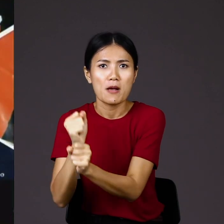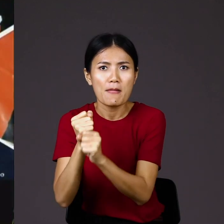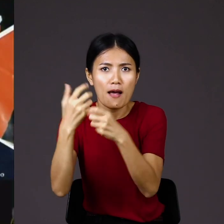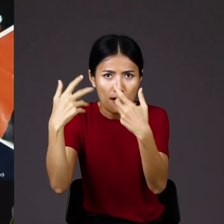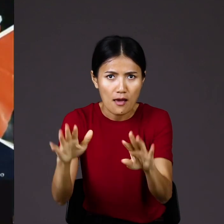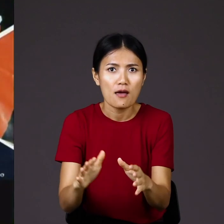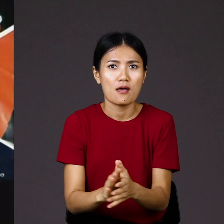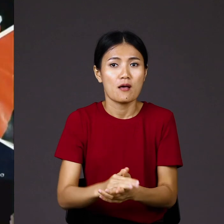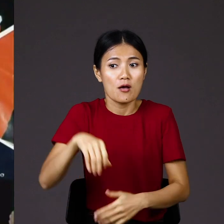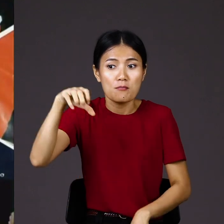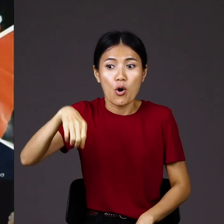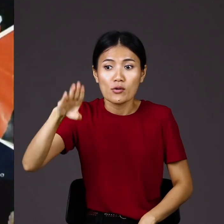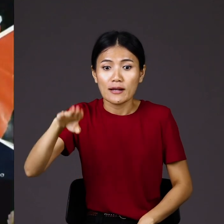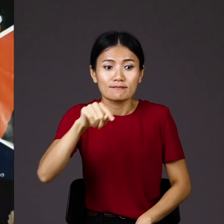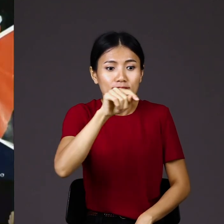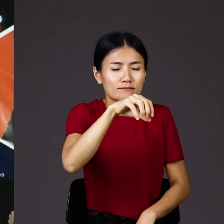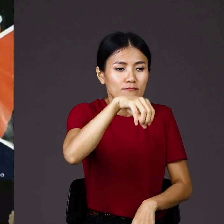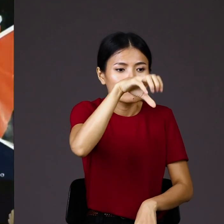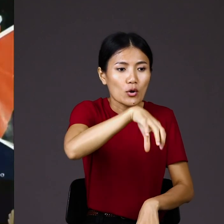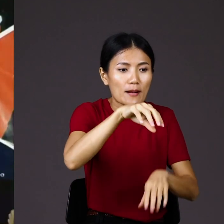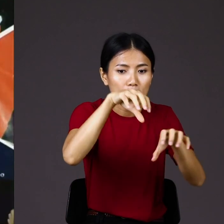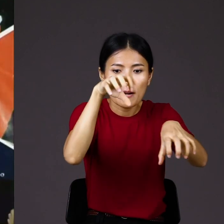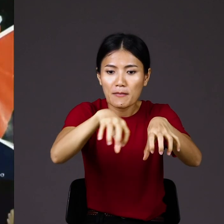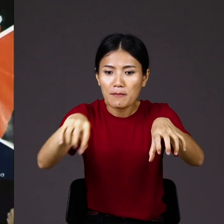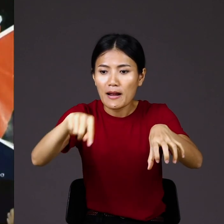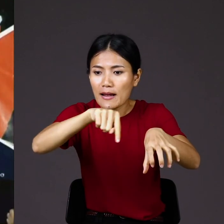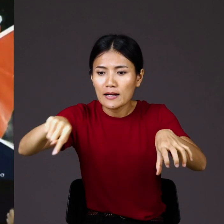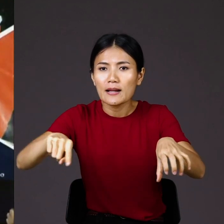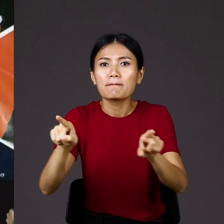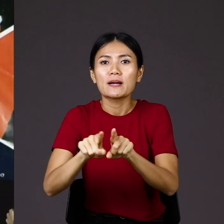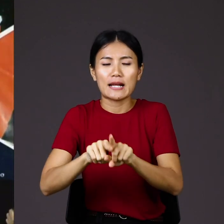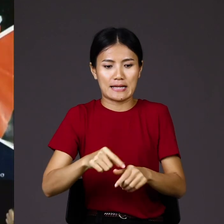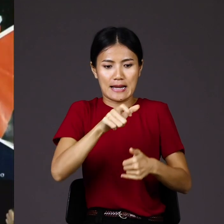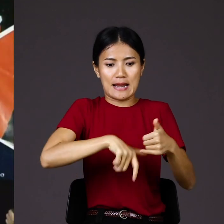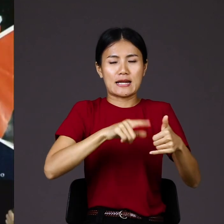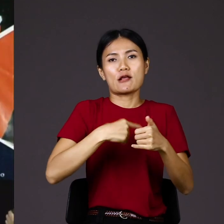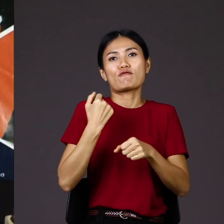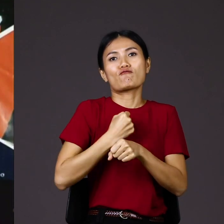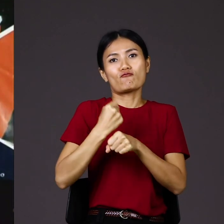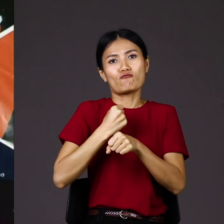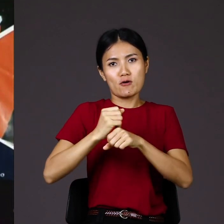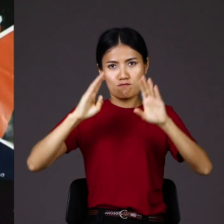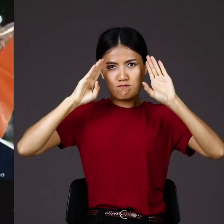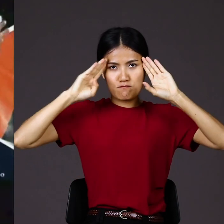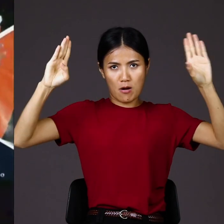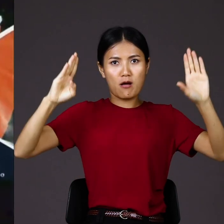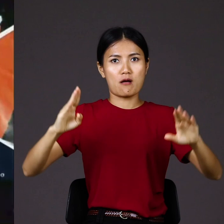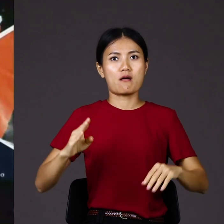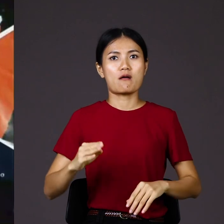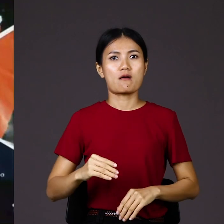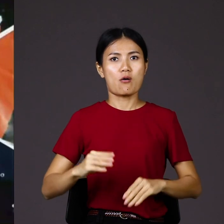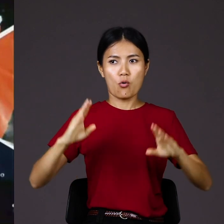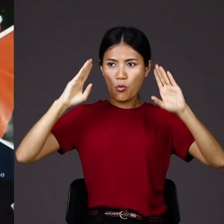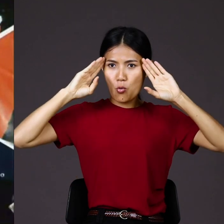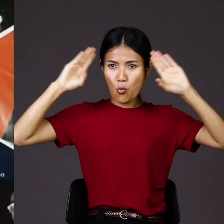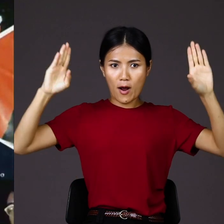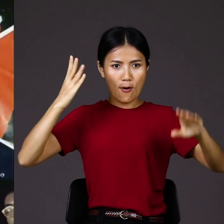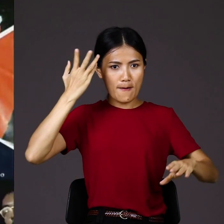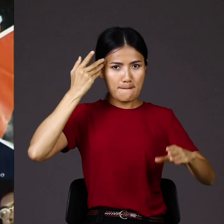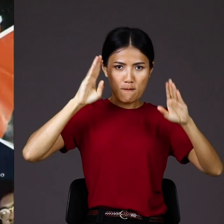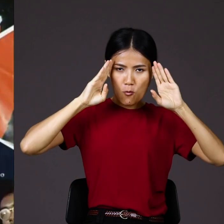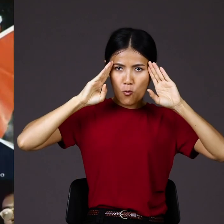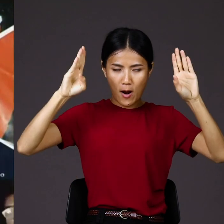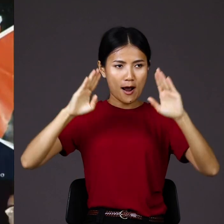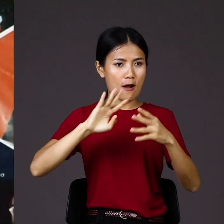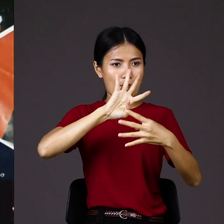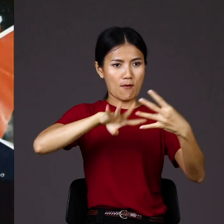ทชั้นนำของประเทศเหล่านี้บ่มเพาะให้คุณไพบูลย์มีทักษะในการบริหาร มองภาพใหญ่เป็นบริหารรายละเอียดได้